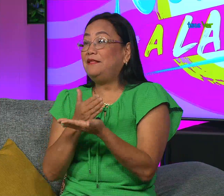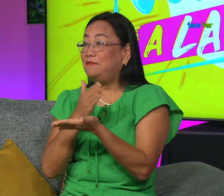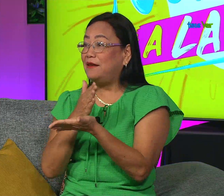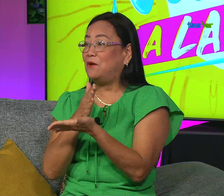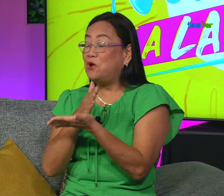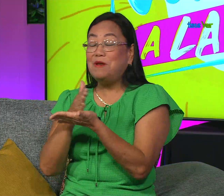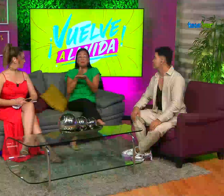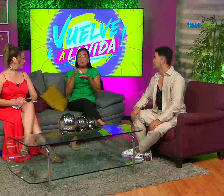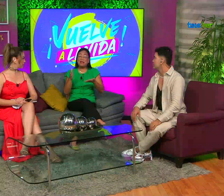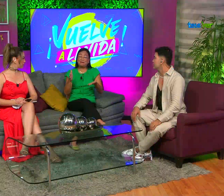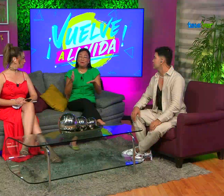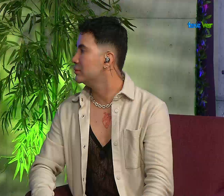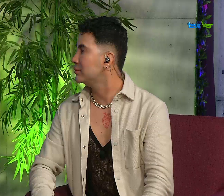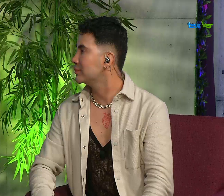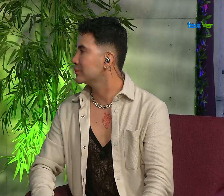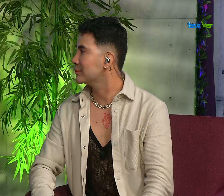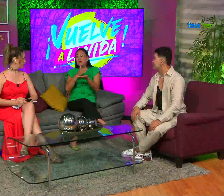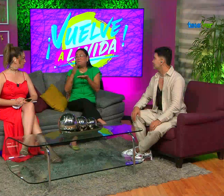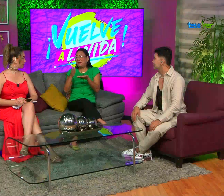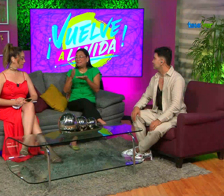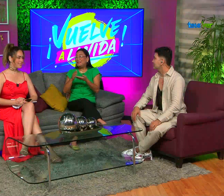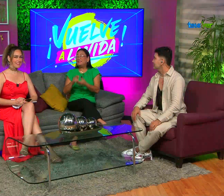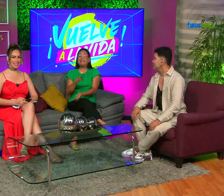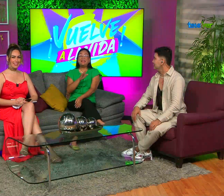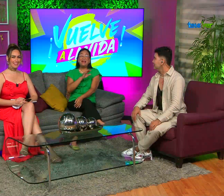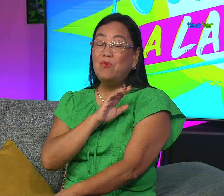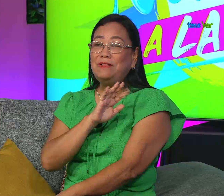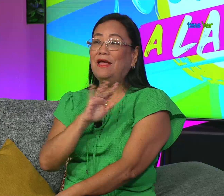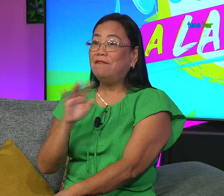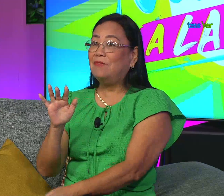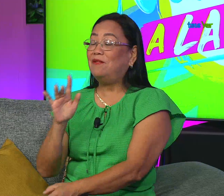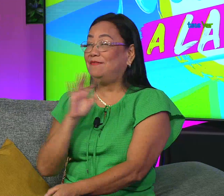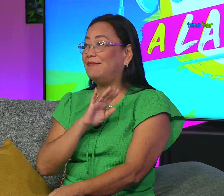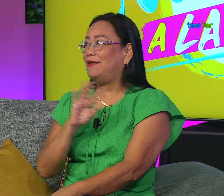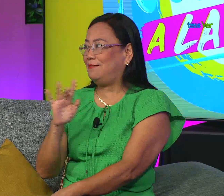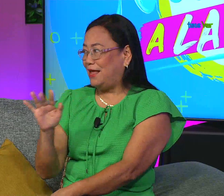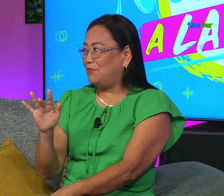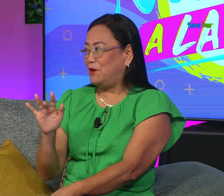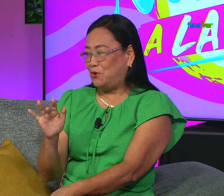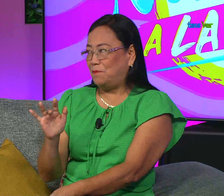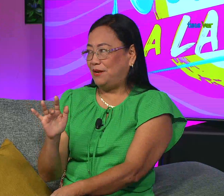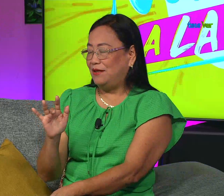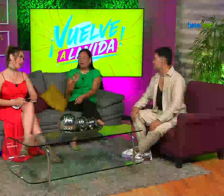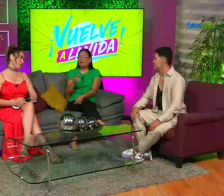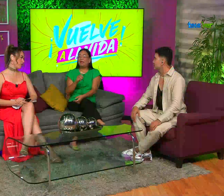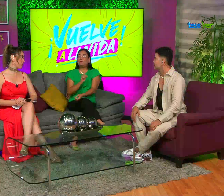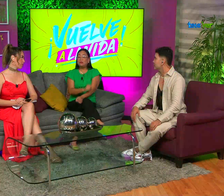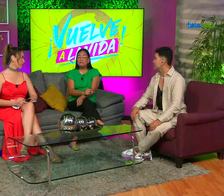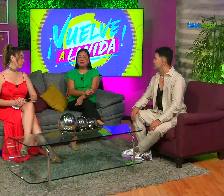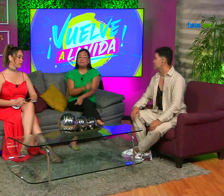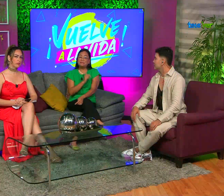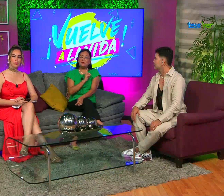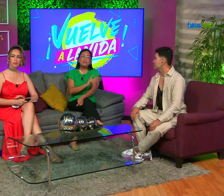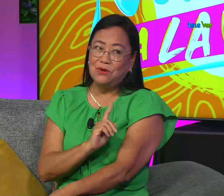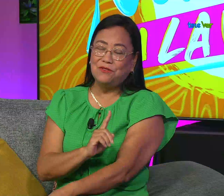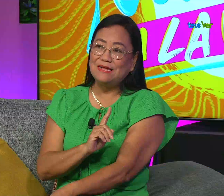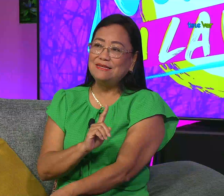alguien tiene un nombre muy largo, o dos nombres, sería muy tardado estar deletreando el nombre. Claro. Entonces, las personas sordas